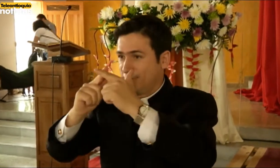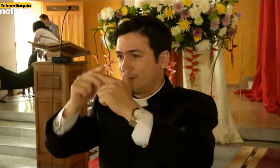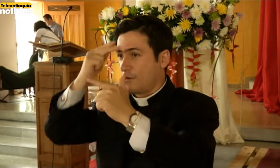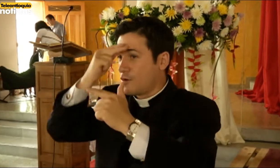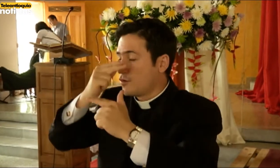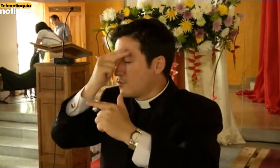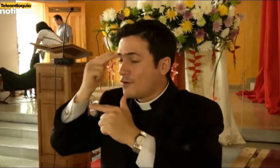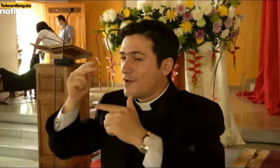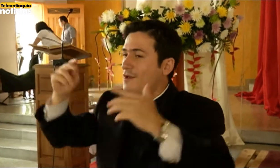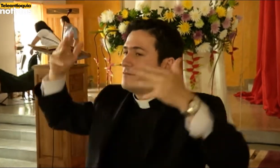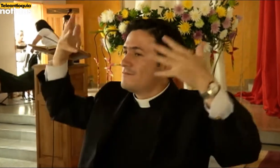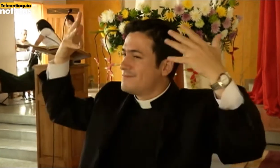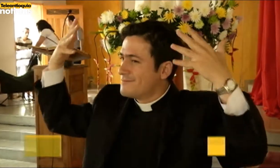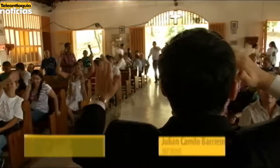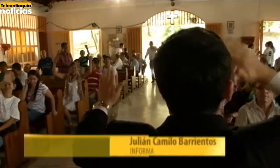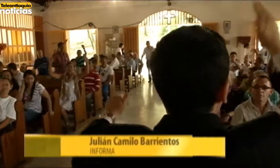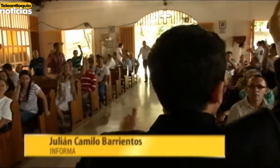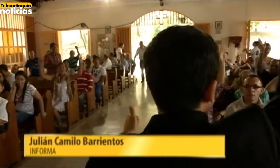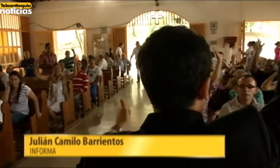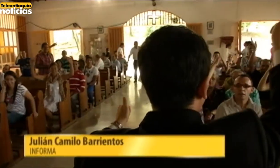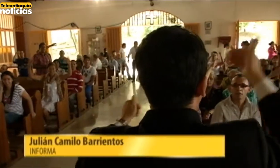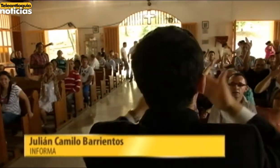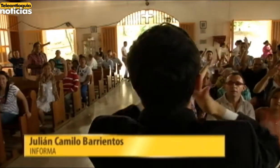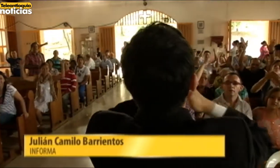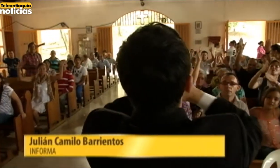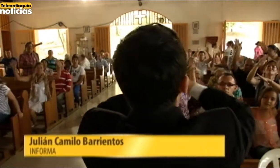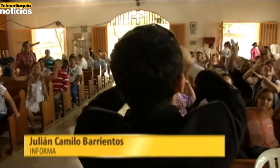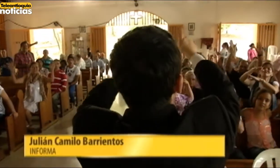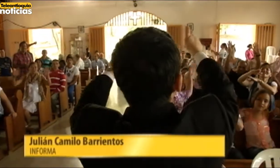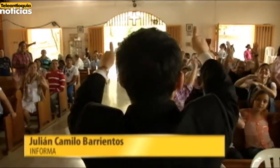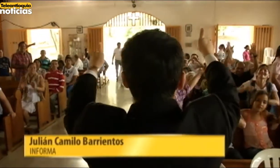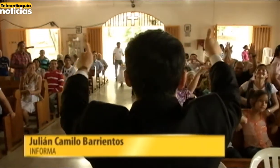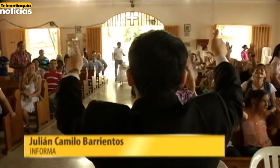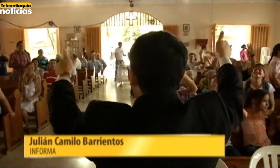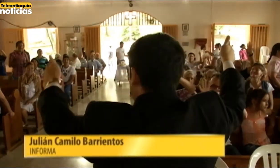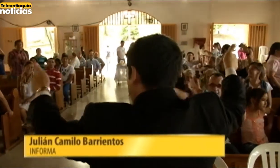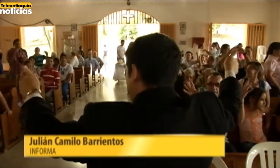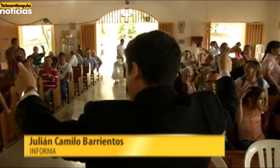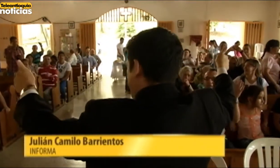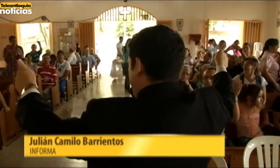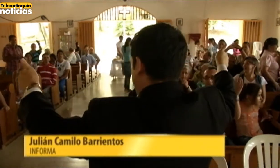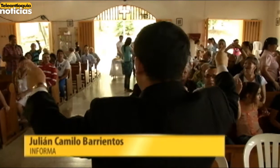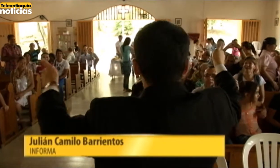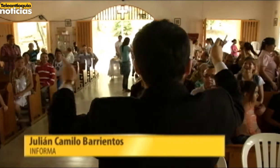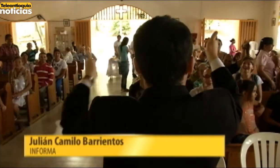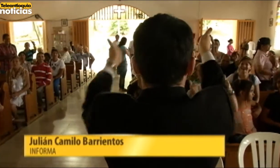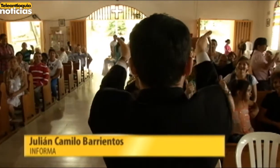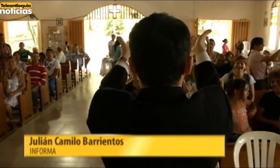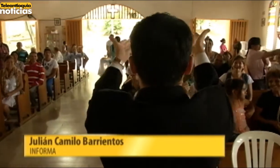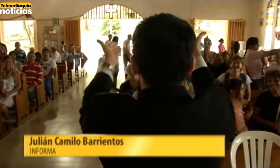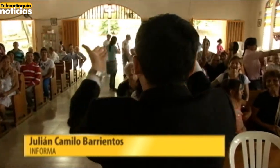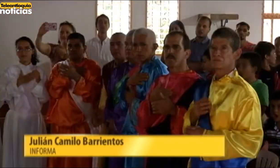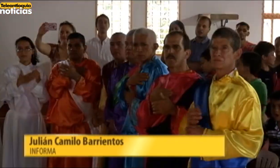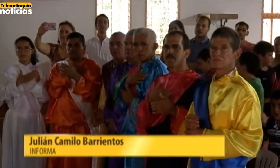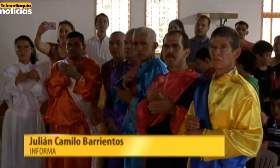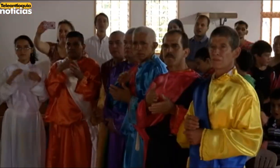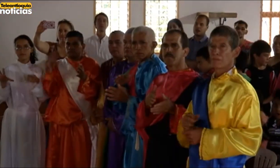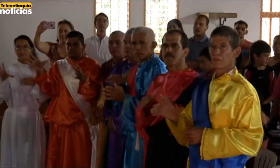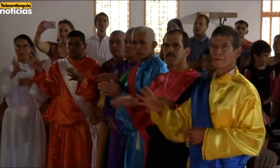cerca de 300 personas con discapacidad auditiva de todo el país llegan hasta esta parroquia para celebrar la semana santa la eucaristía de